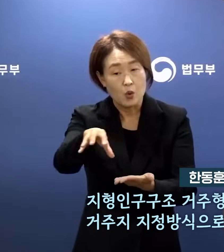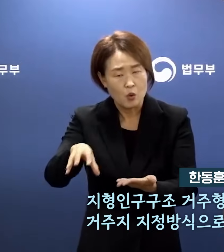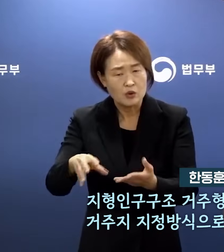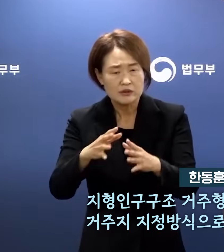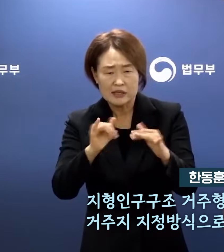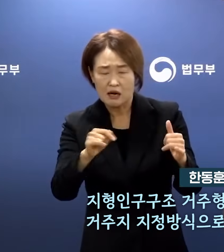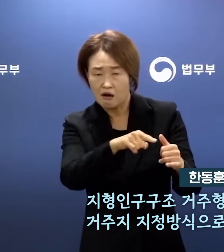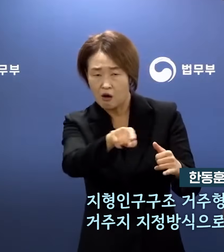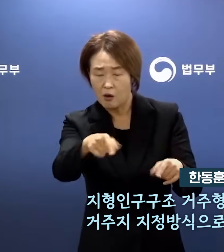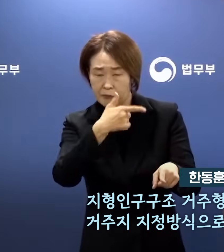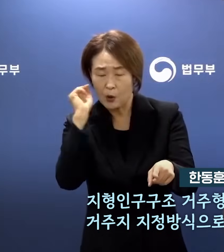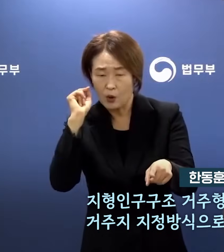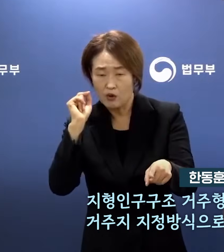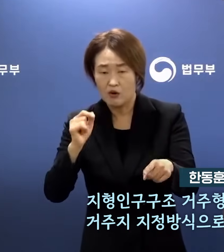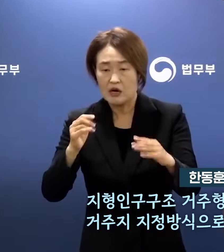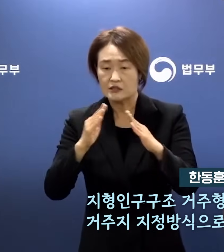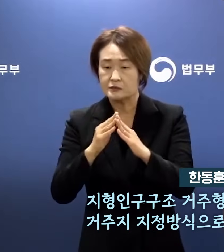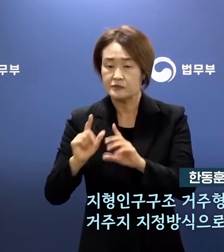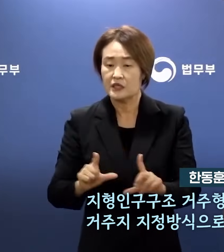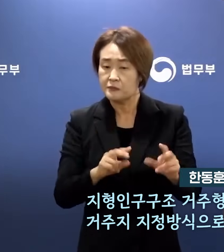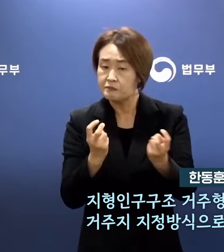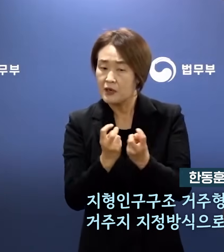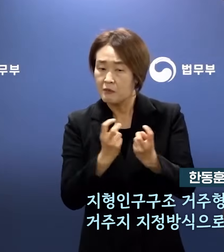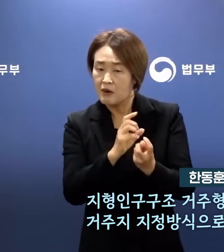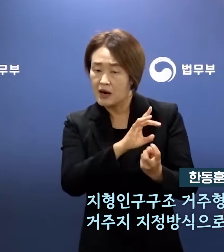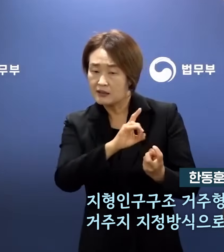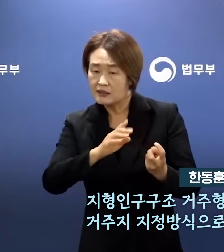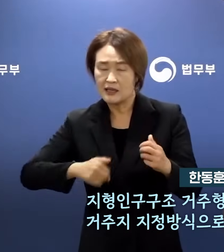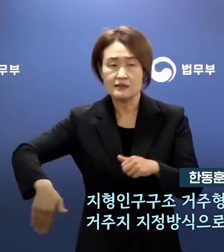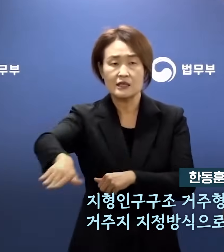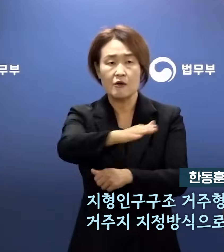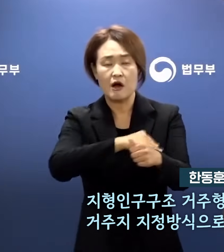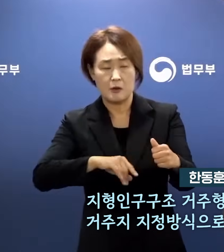구조, 거주 형태 등의 현실을 고려해서